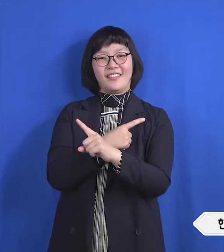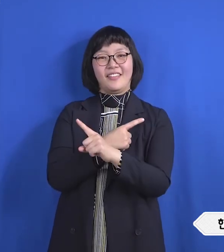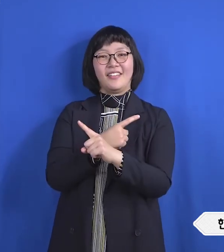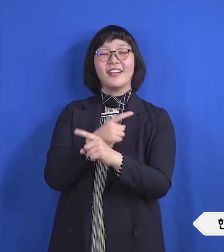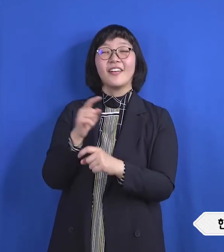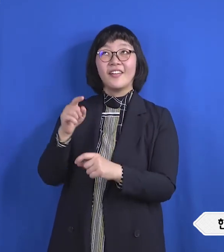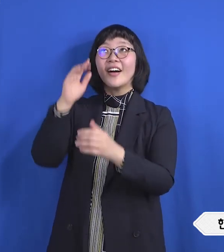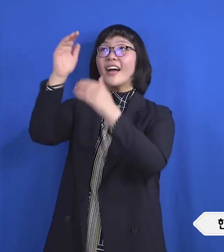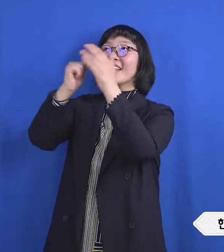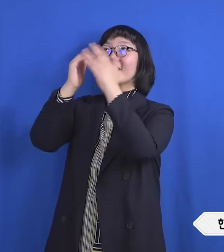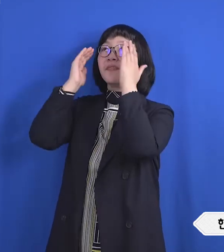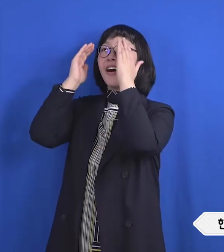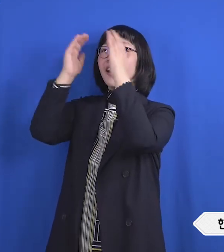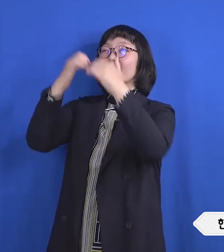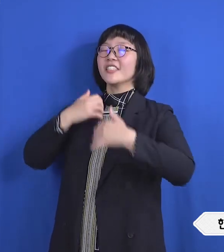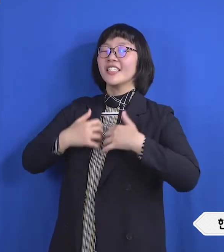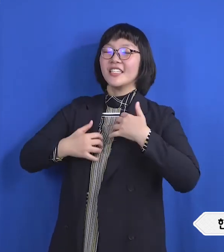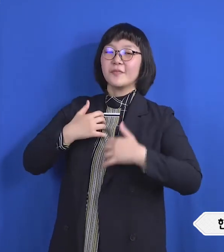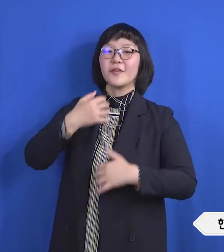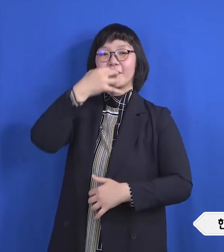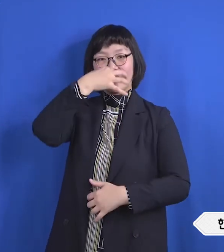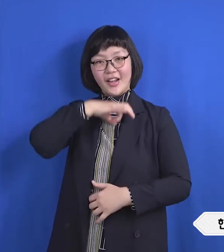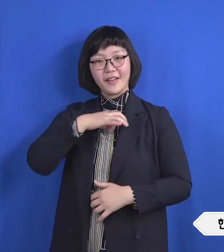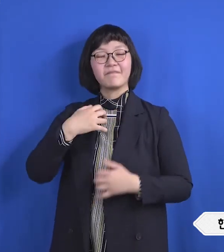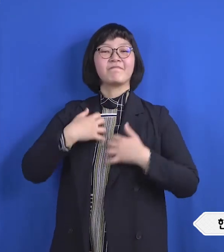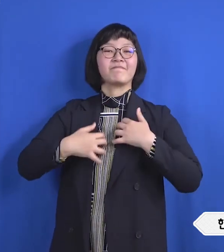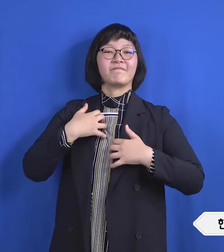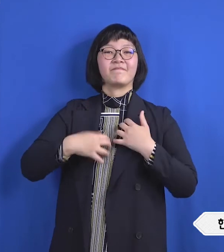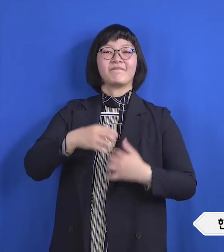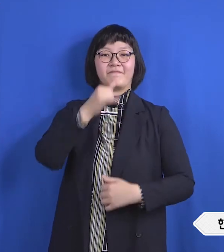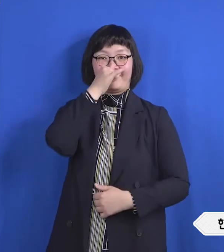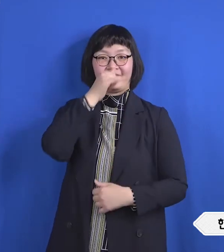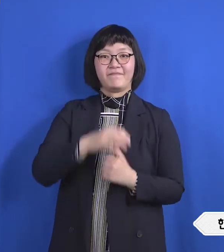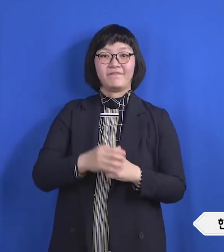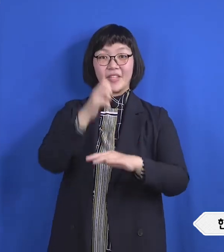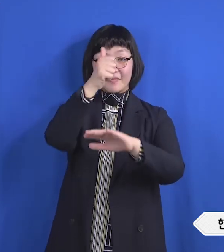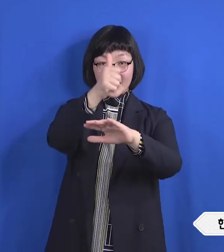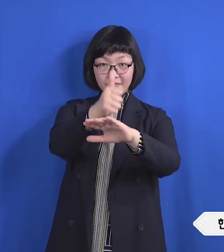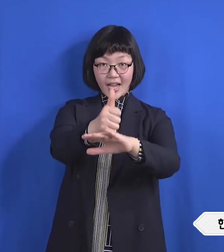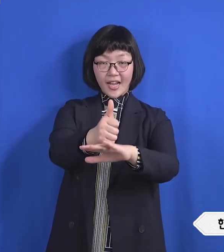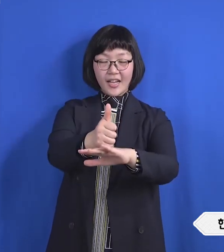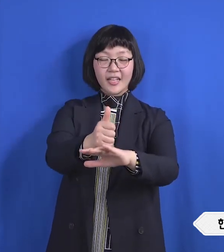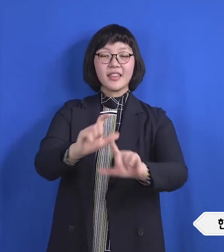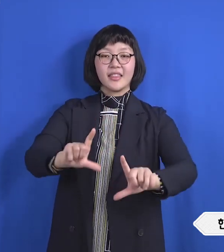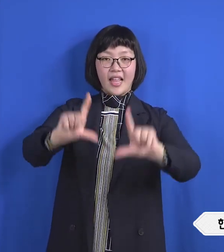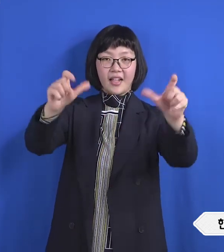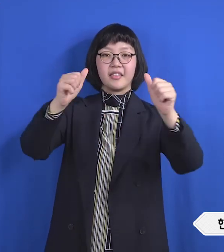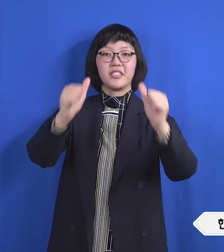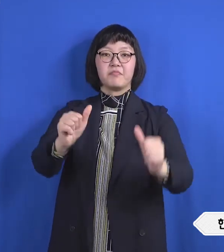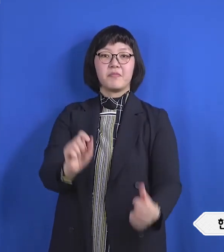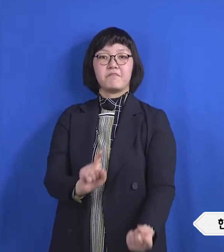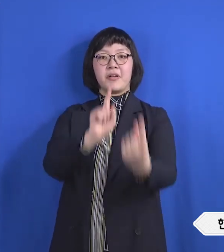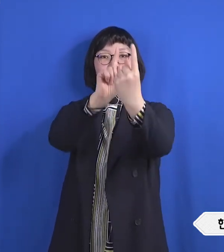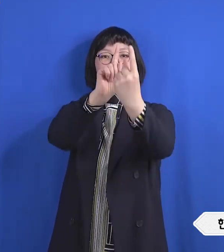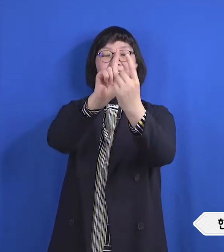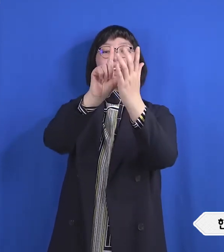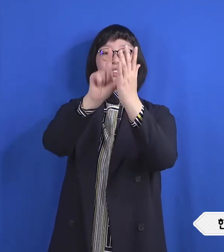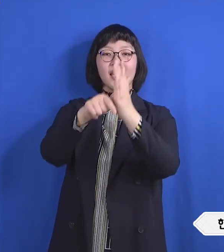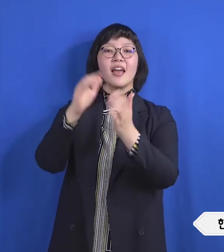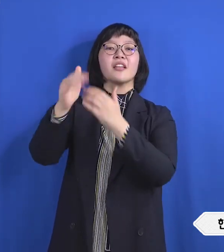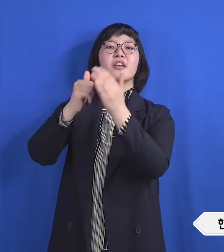정말 기쁘고 보람 있는 생을 사시기를 바랍니다. 마지막 심판대 앞에 섰을 때 우리 주님께서